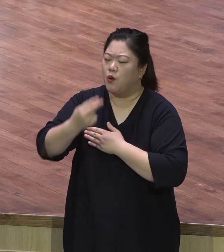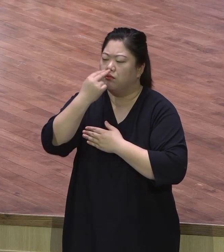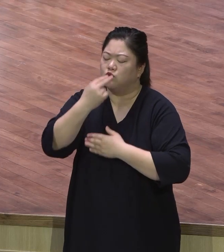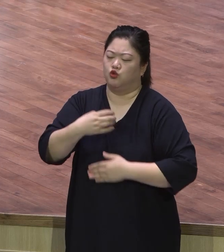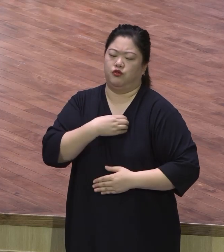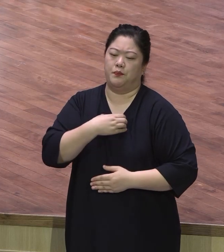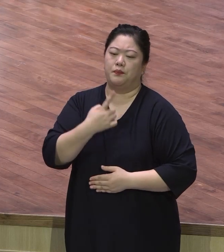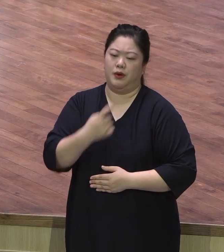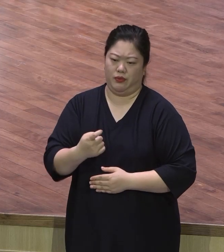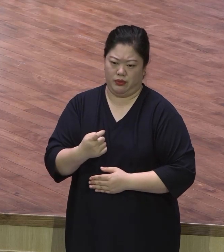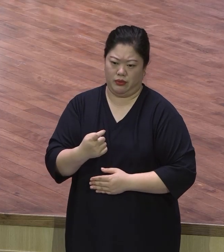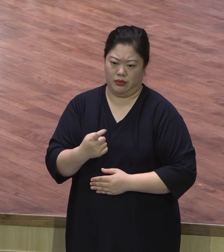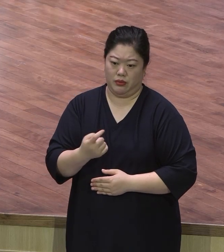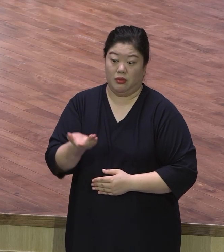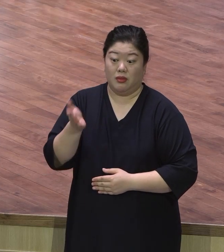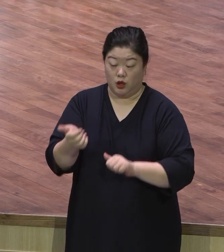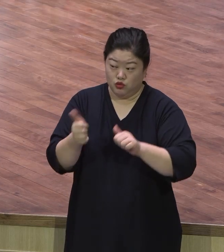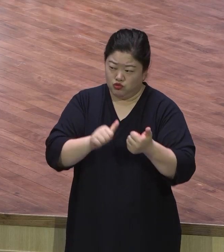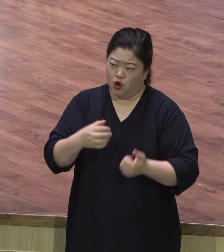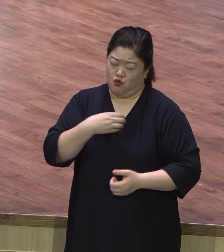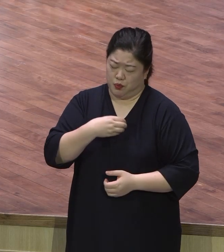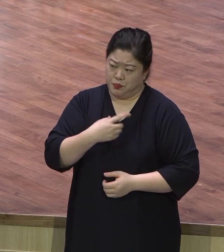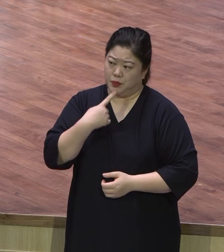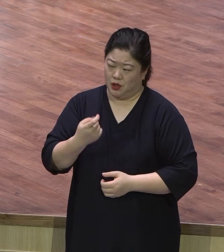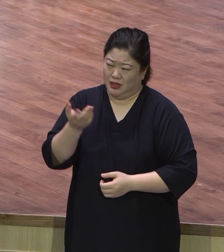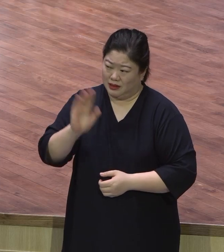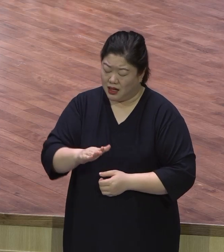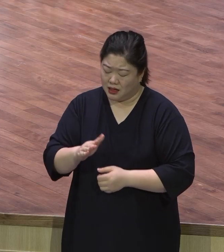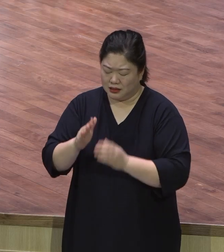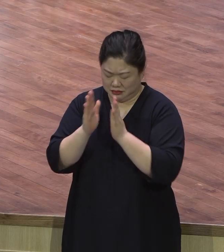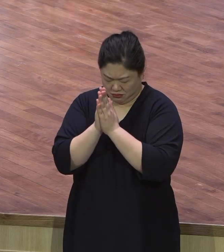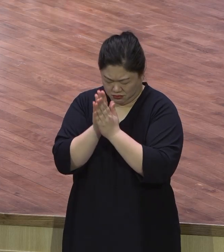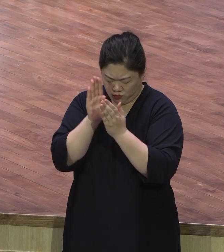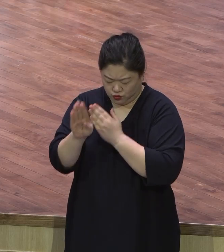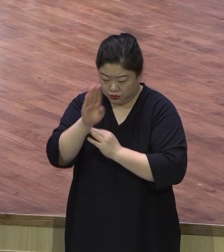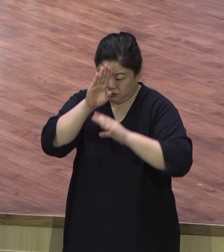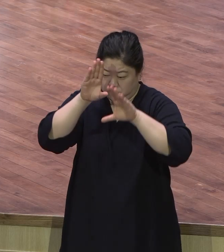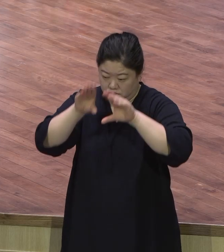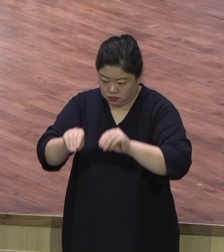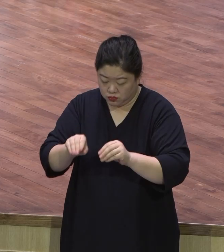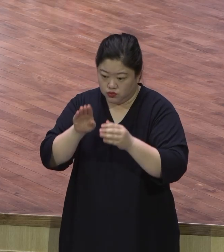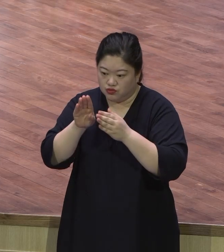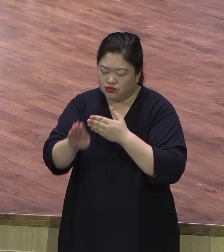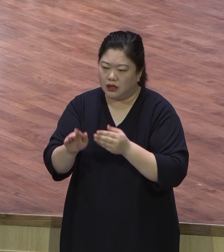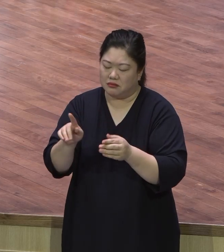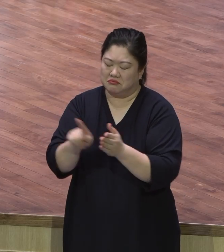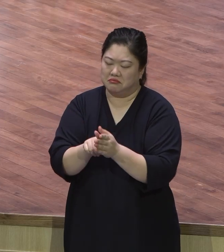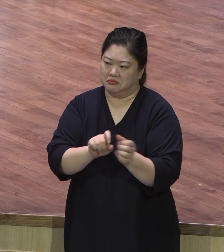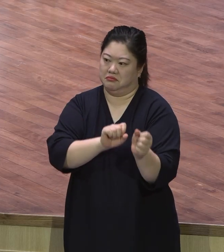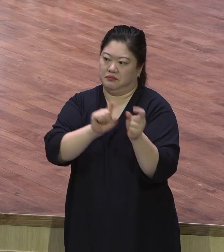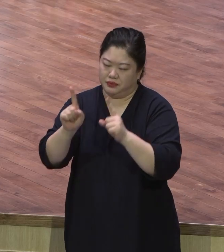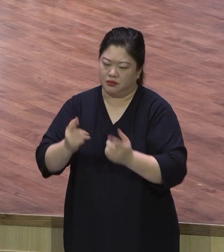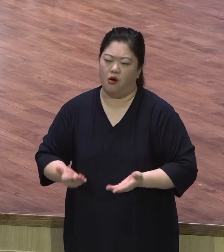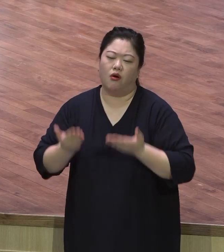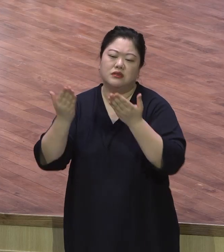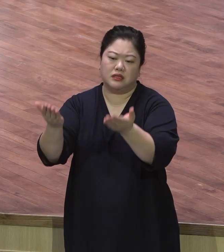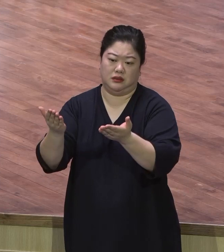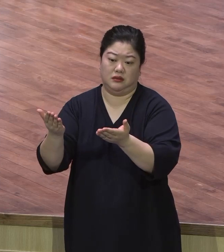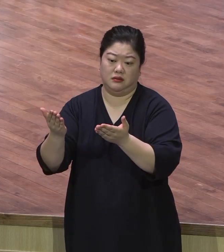제가 이렇게 못해 신앙생활을 하면서요 신앙생활을 교회로 한 주도 빠진 지